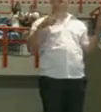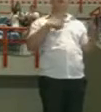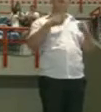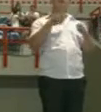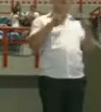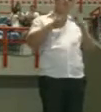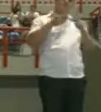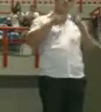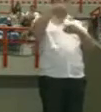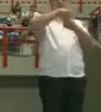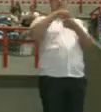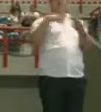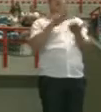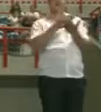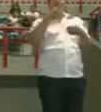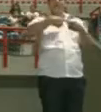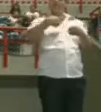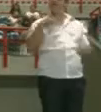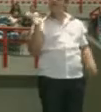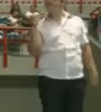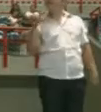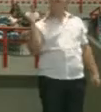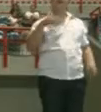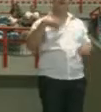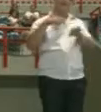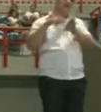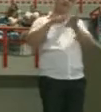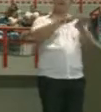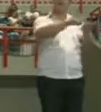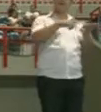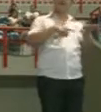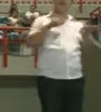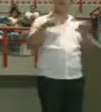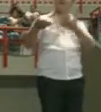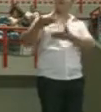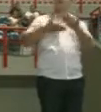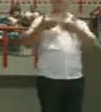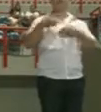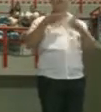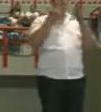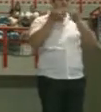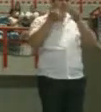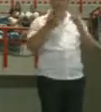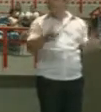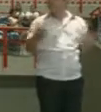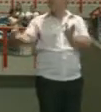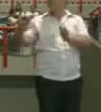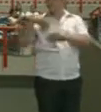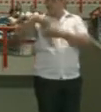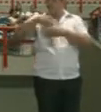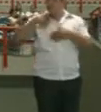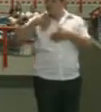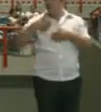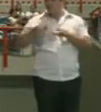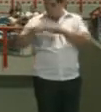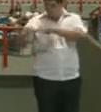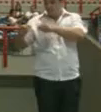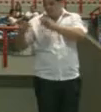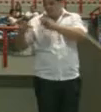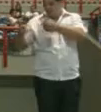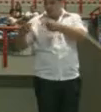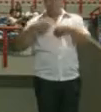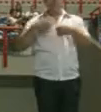né? E aí o pessoal se oferece para levar. É a troca por uma cesta básica, né? É a troca